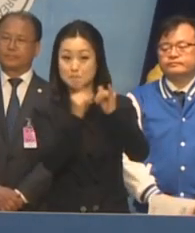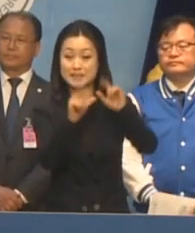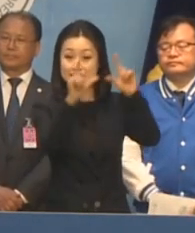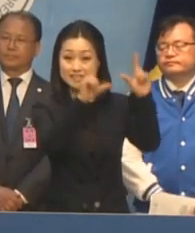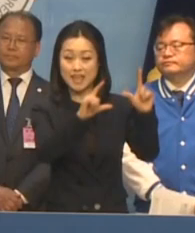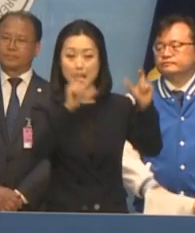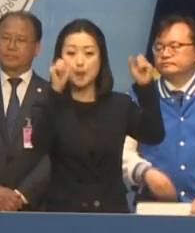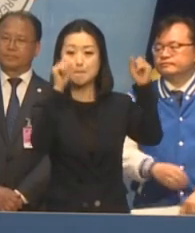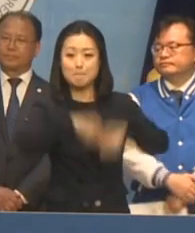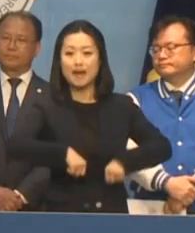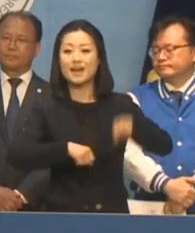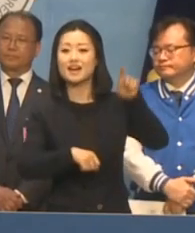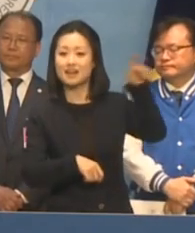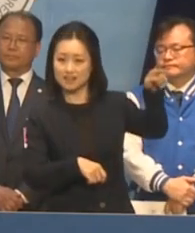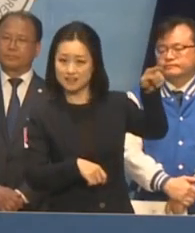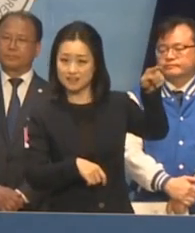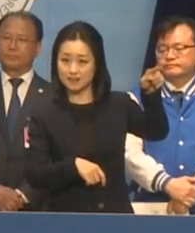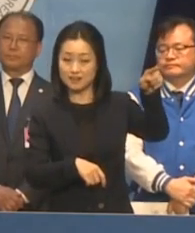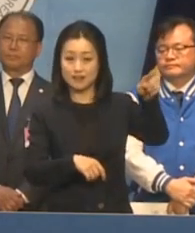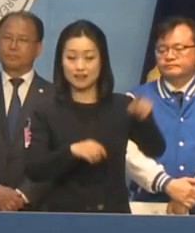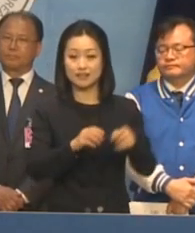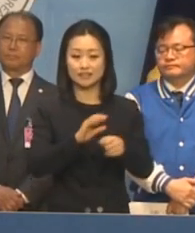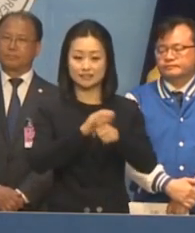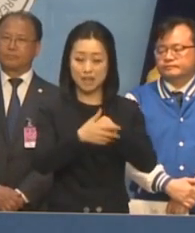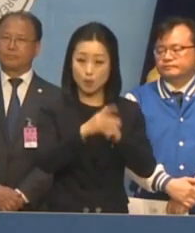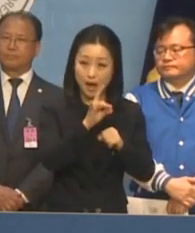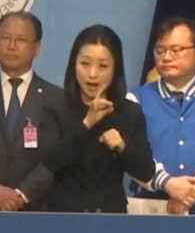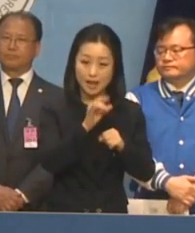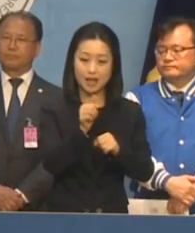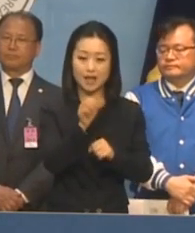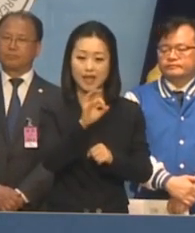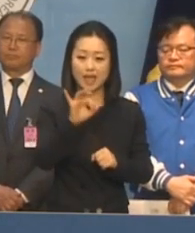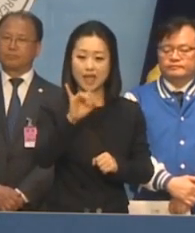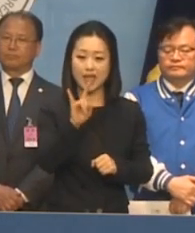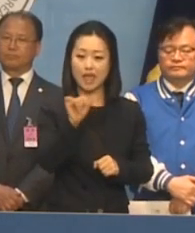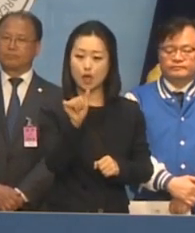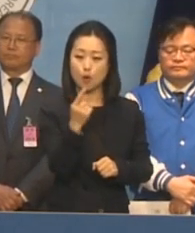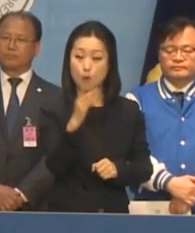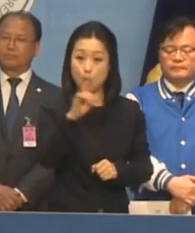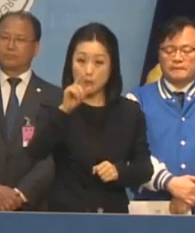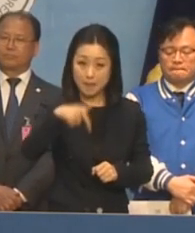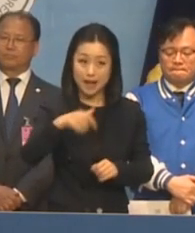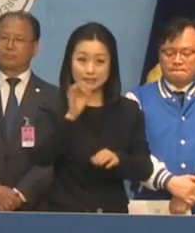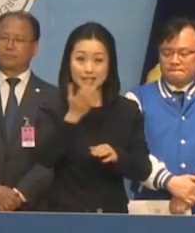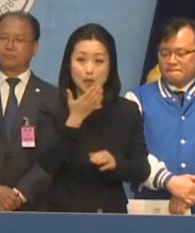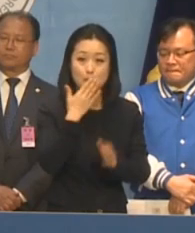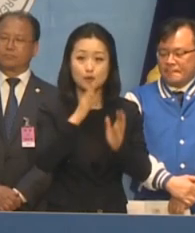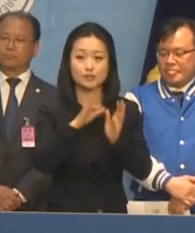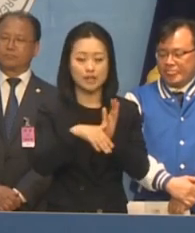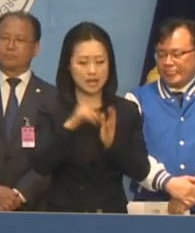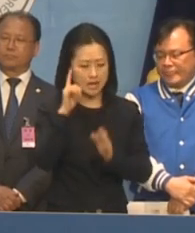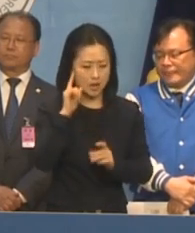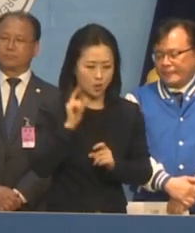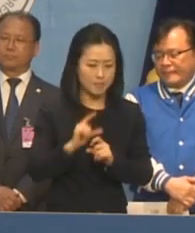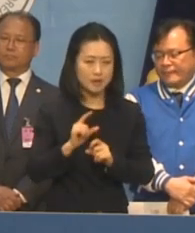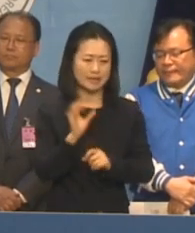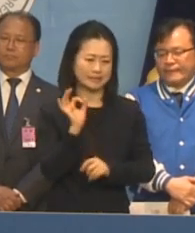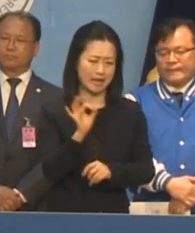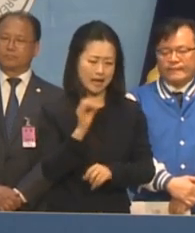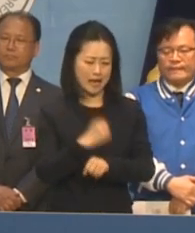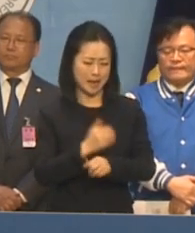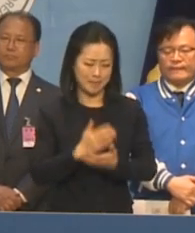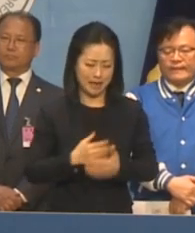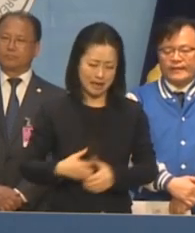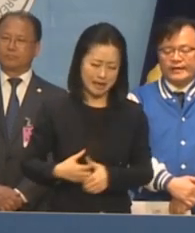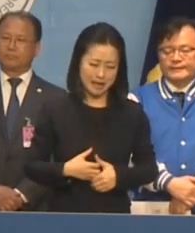폭망 정부입니다 사과 하나 애호박 하나 사 먹는데 두번 세 번 고민하게 만든 경제